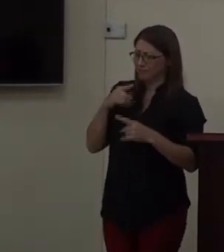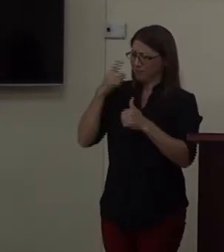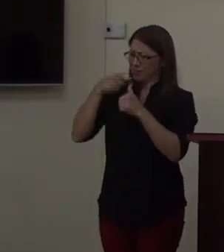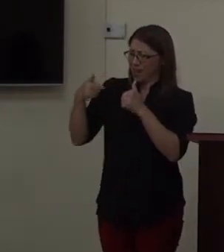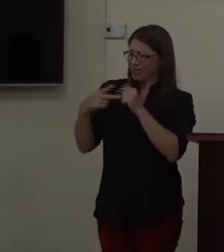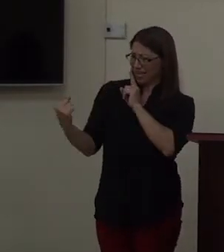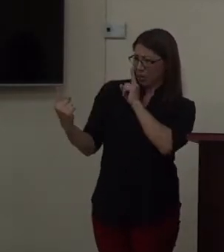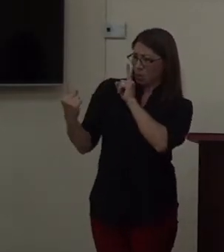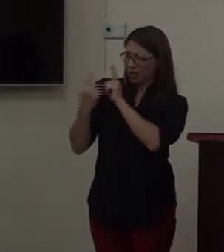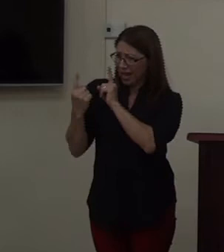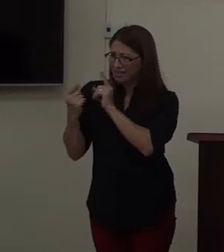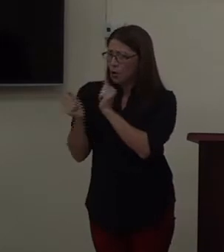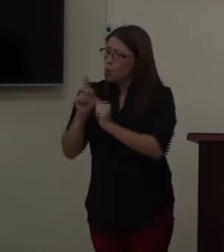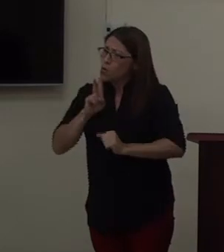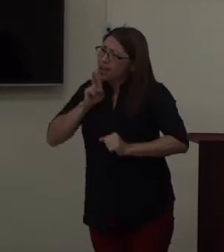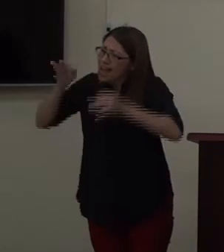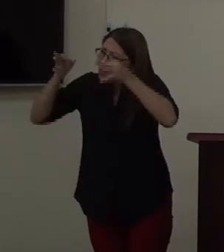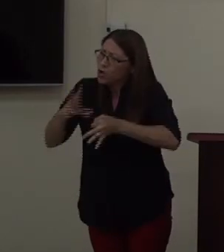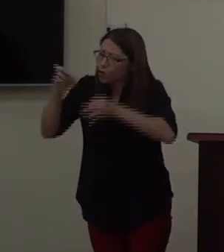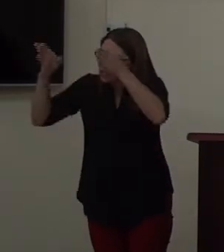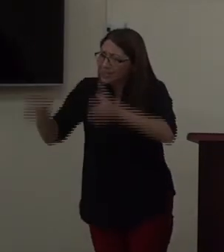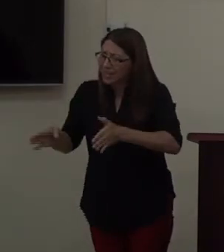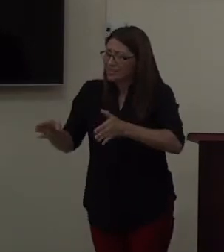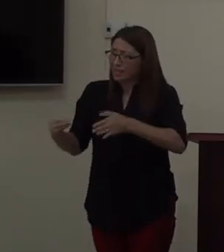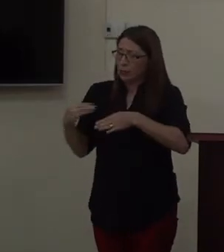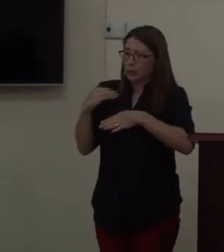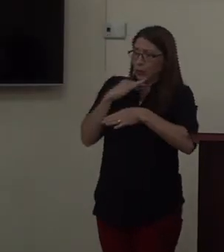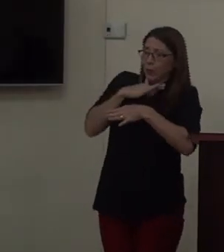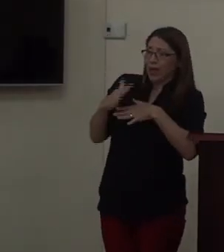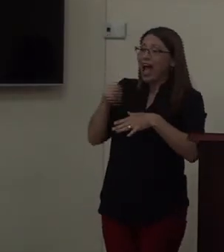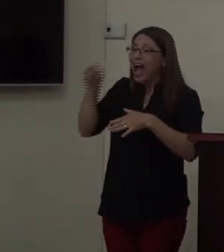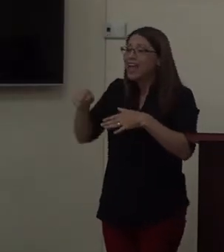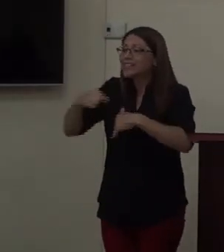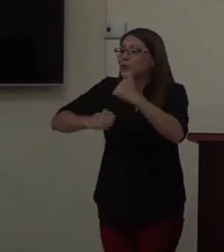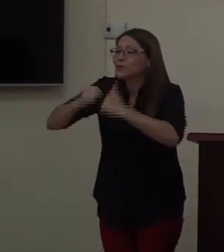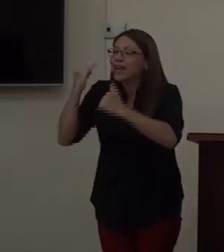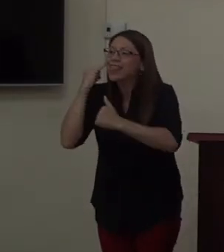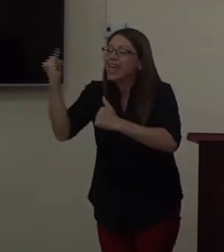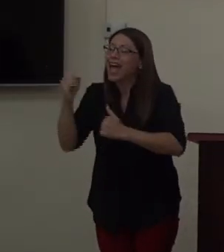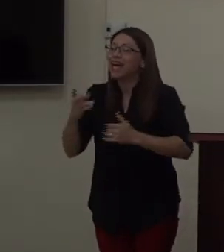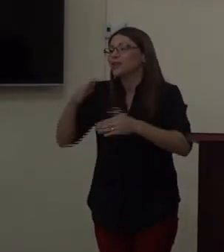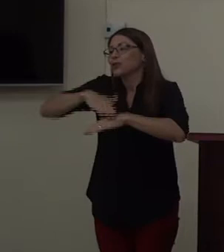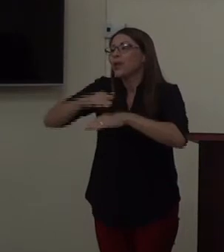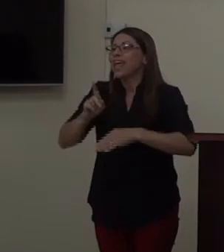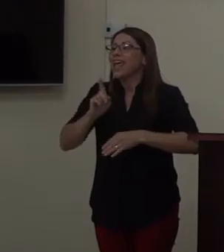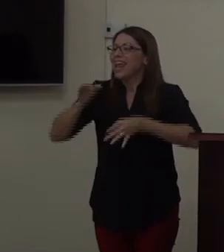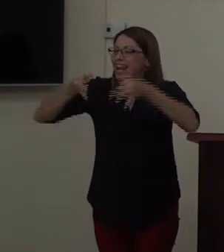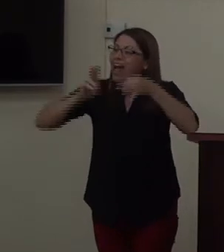primera vez con un genuino costarricense, y aquí se construye la idea, ¿verdad?, de el auténtico, el primigenio,